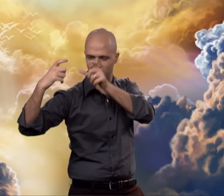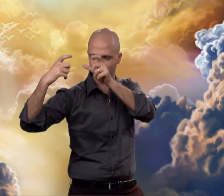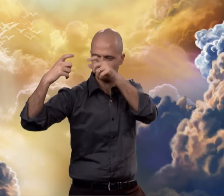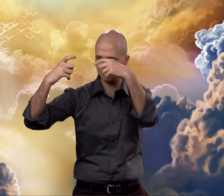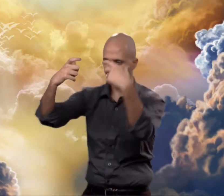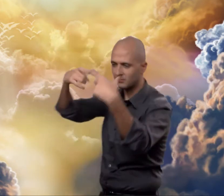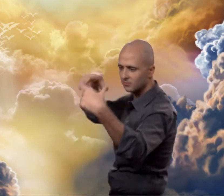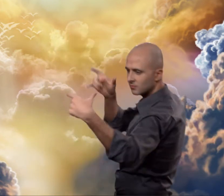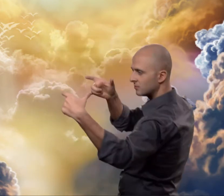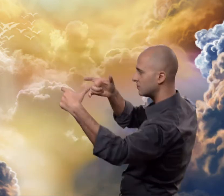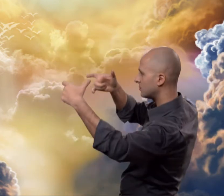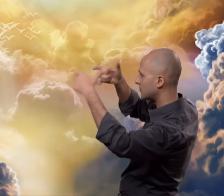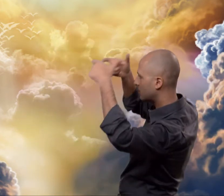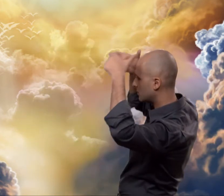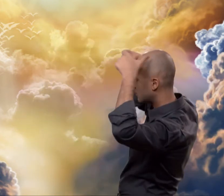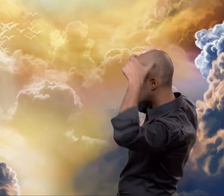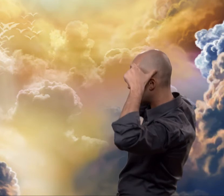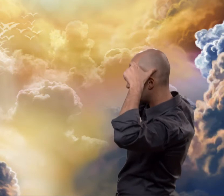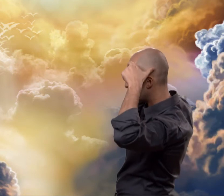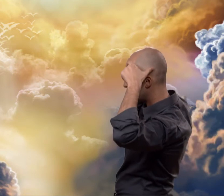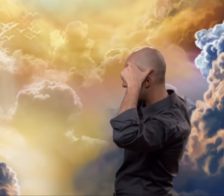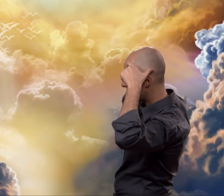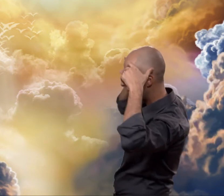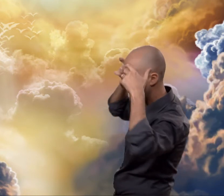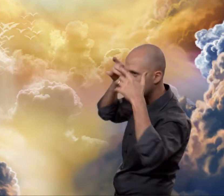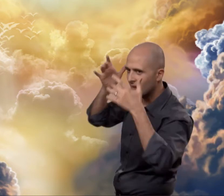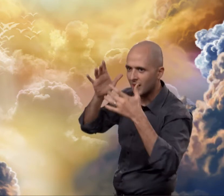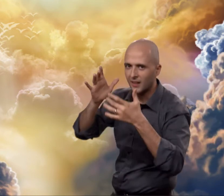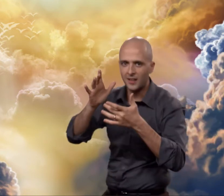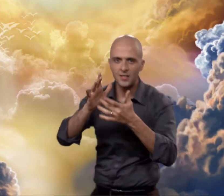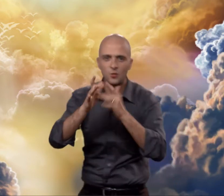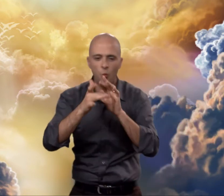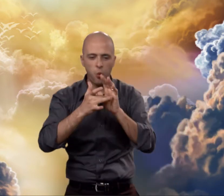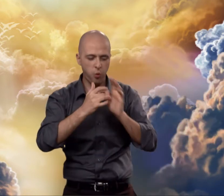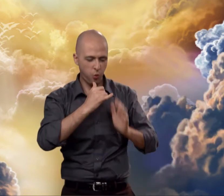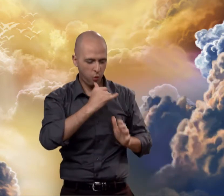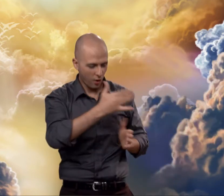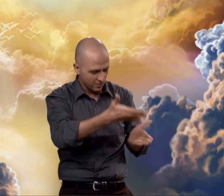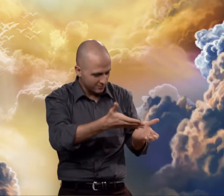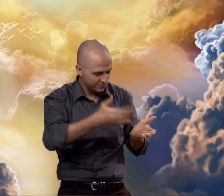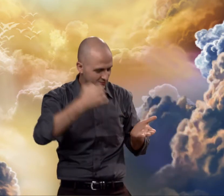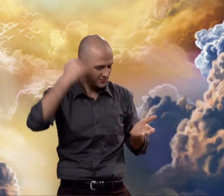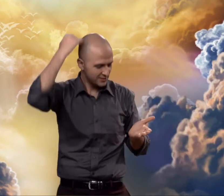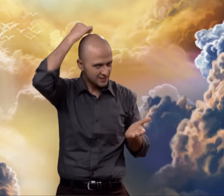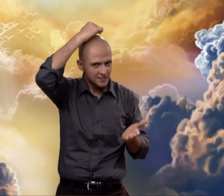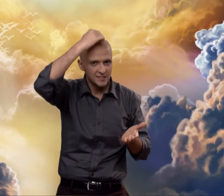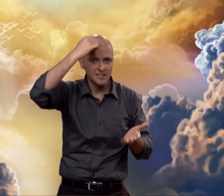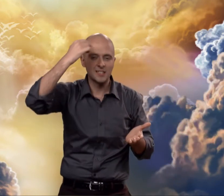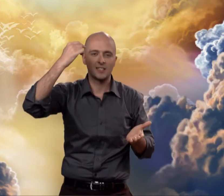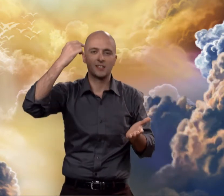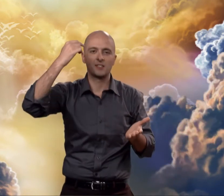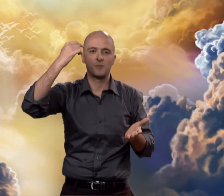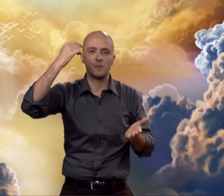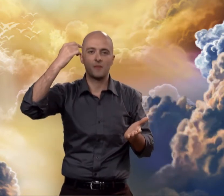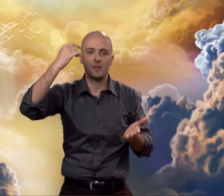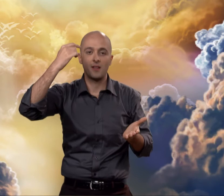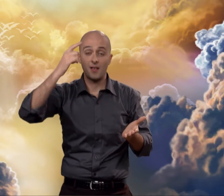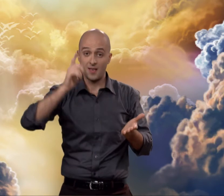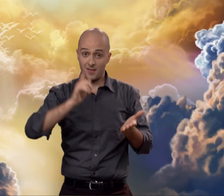salvos, contemplará sua imagem, banida a discórdia do pecado, removida a sua maldição, e o humano